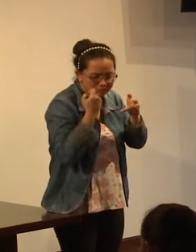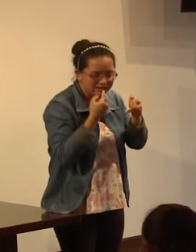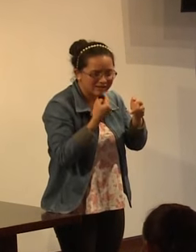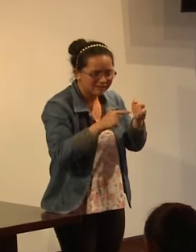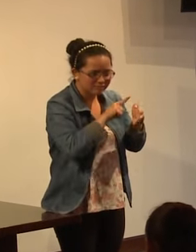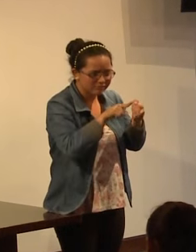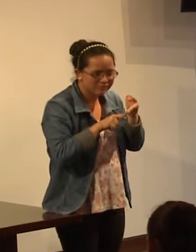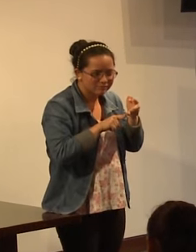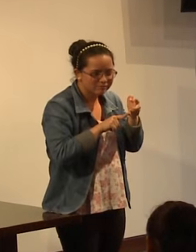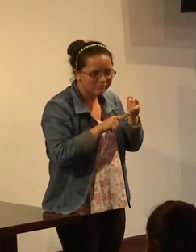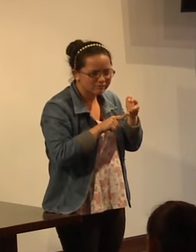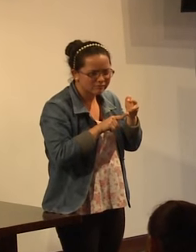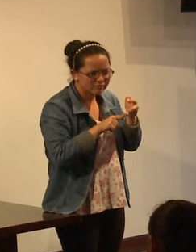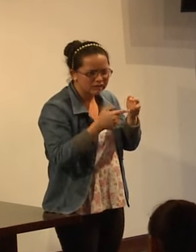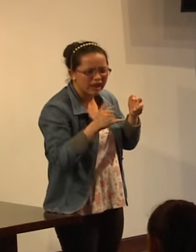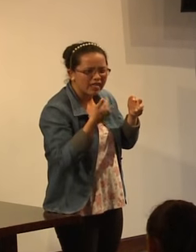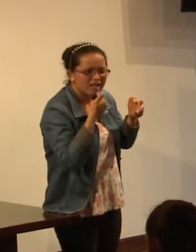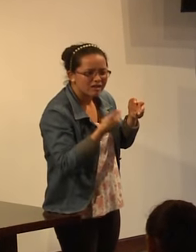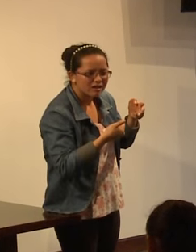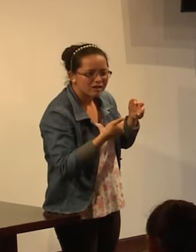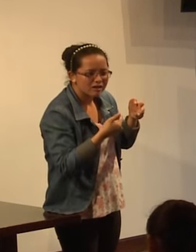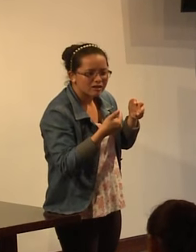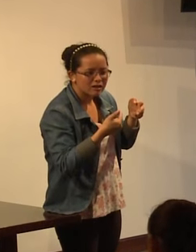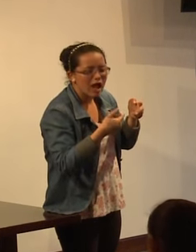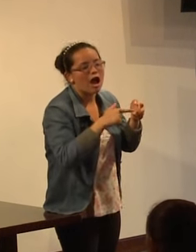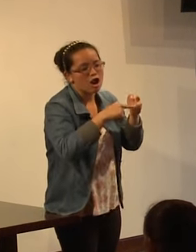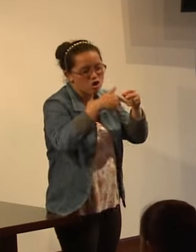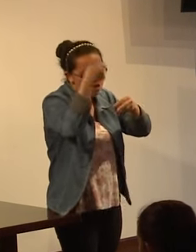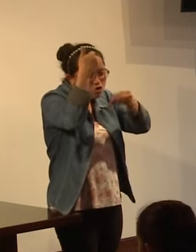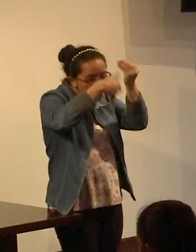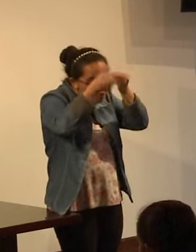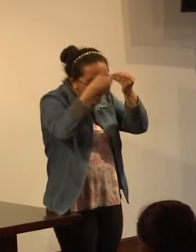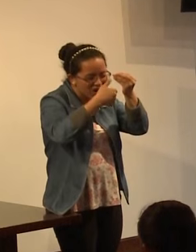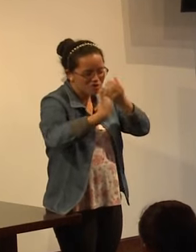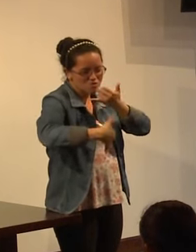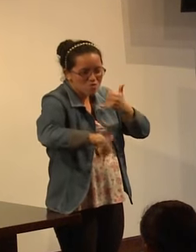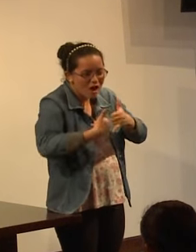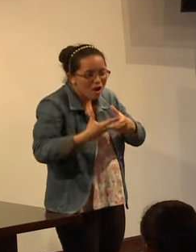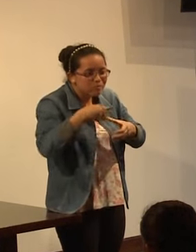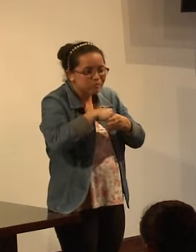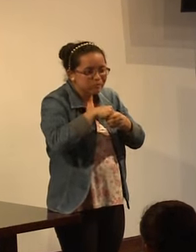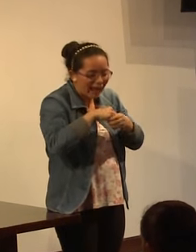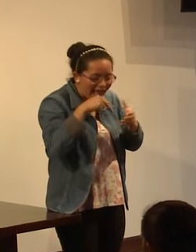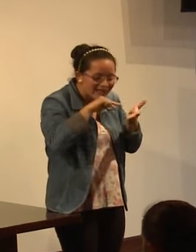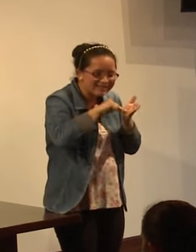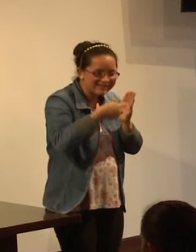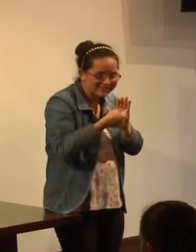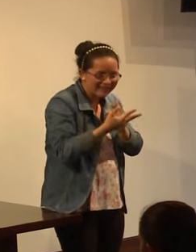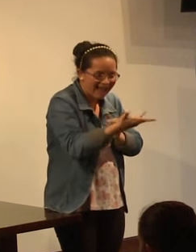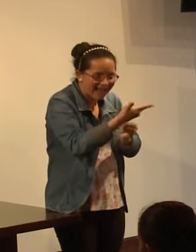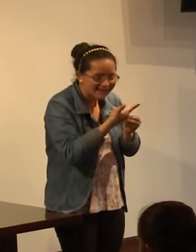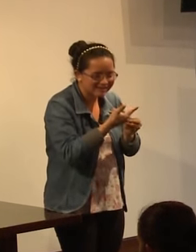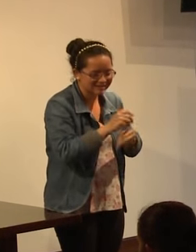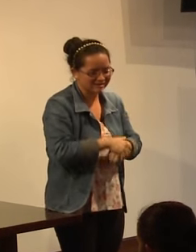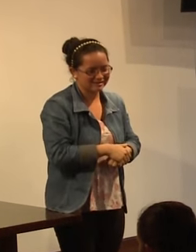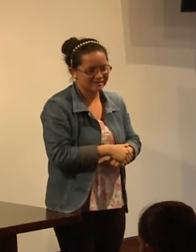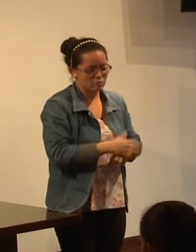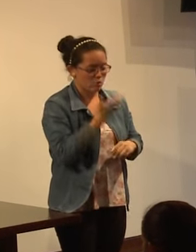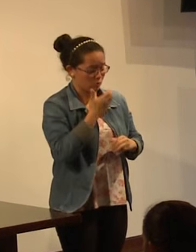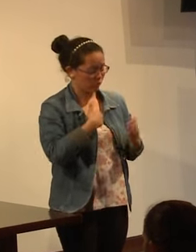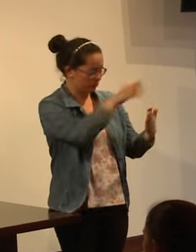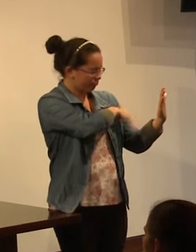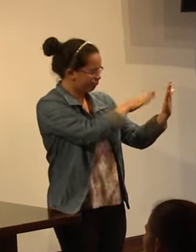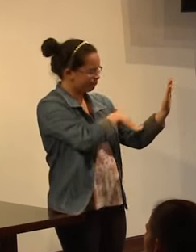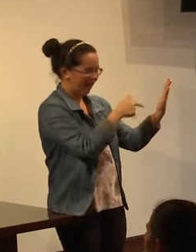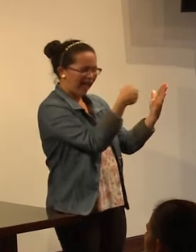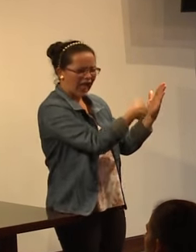ir sacando los puntos que son importantes, es juego, es lúdica. Si el arte no es jugando, no funciona. Miren que cuando, por ejemplo, yo pinto, y